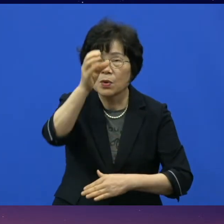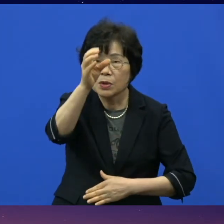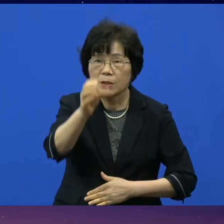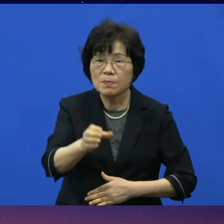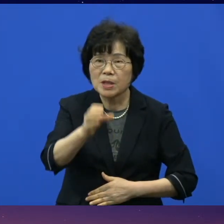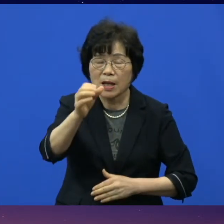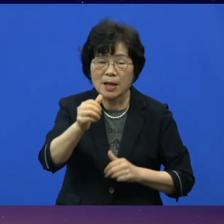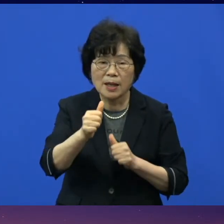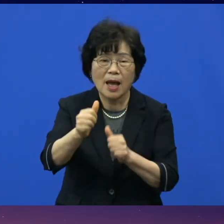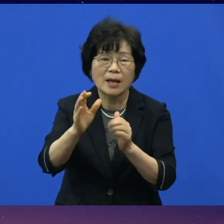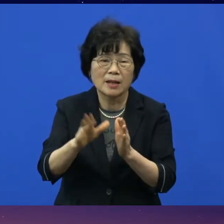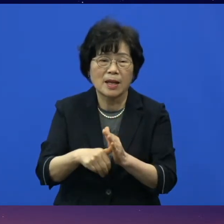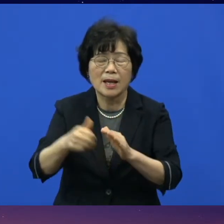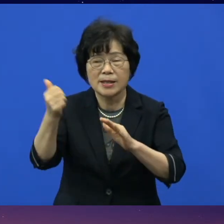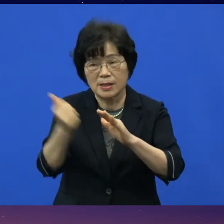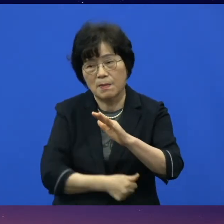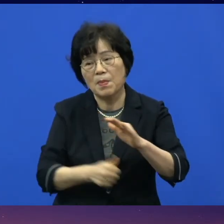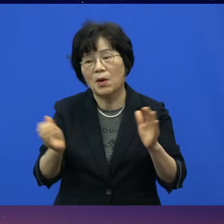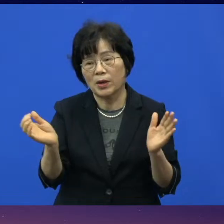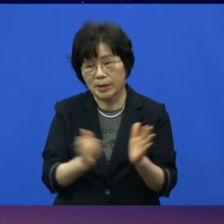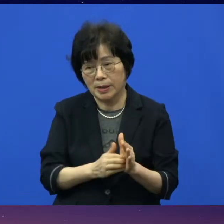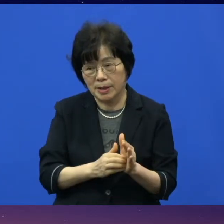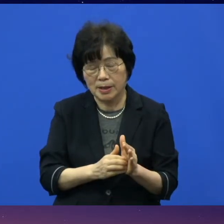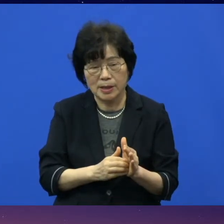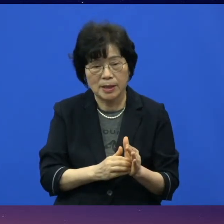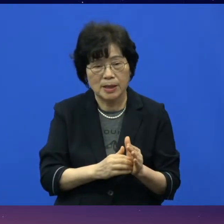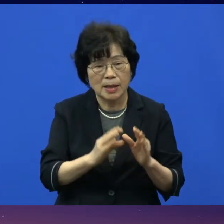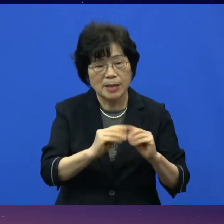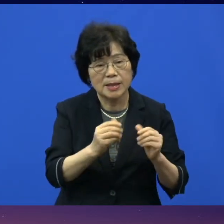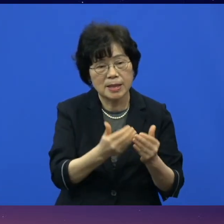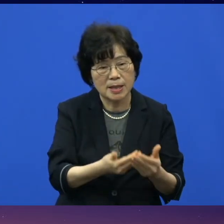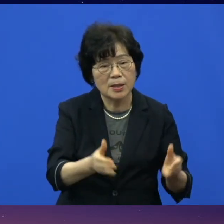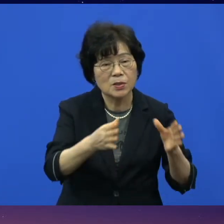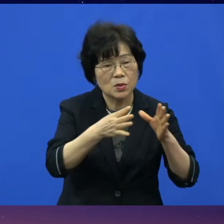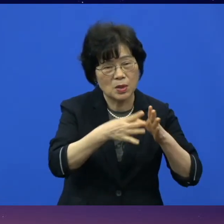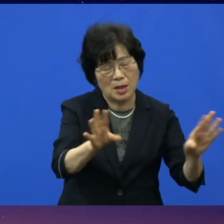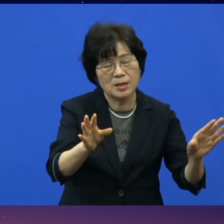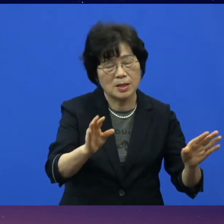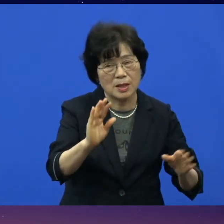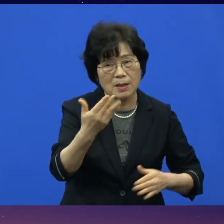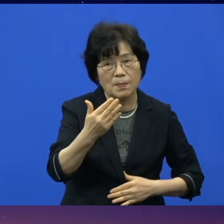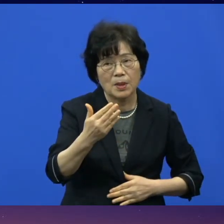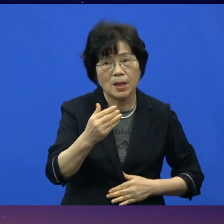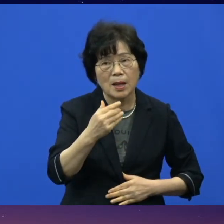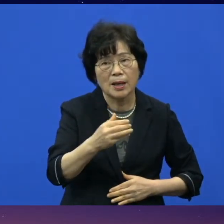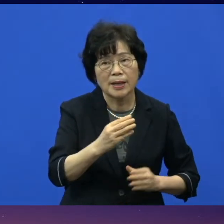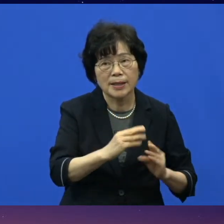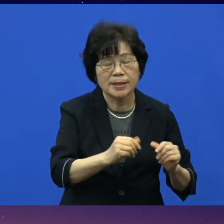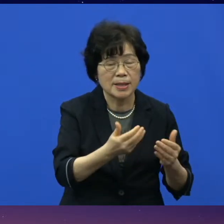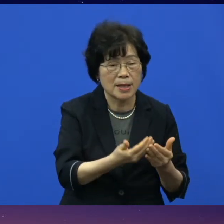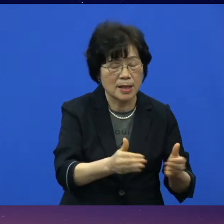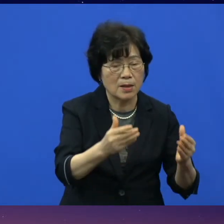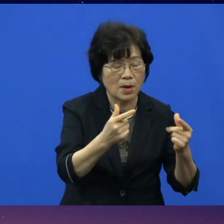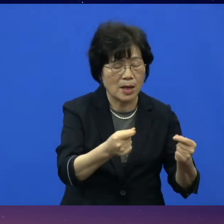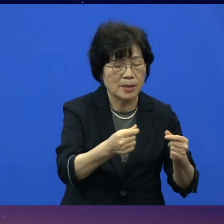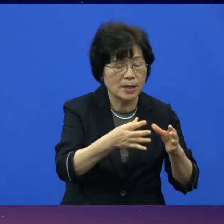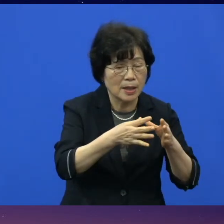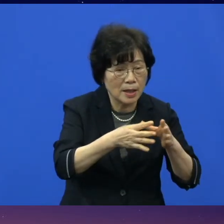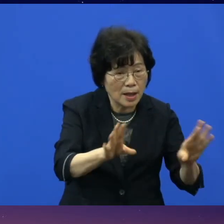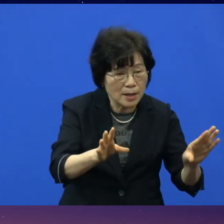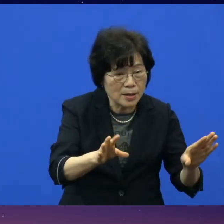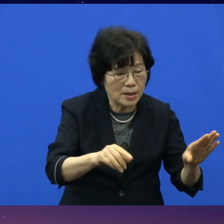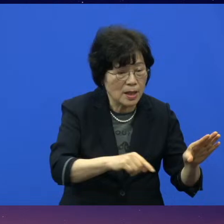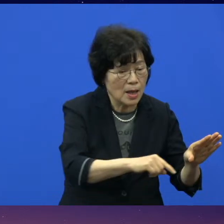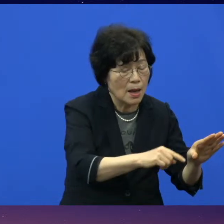실패하잖아요. 깨질 대로 깨지고 질그릇 중에 질그릇. 근데 그 질그릇과 같이 깨어진 그들을 주님이